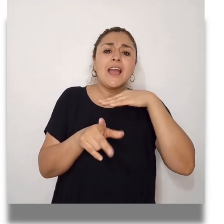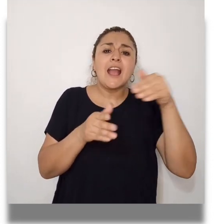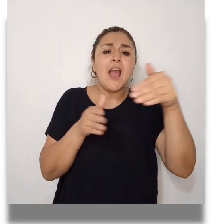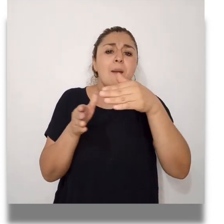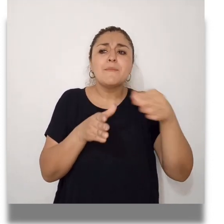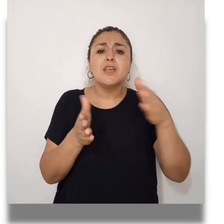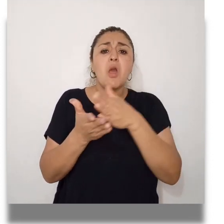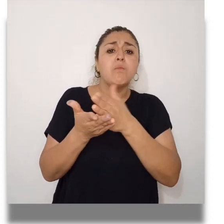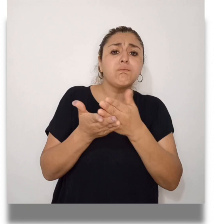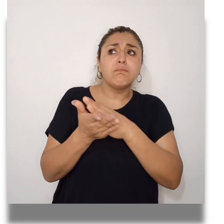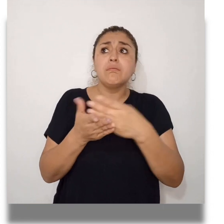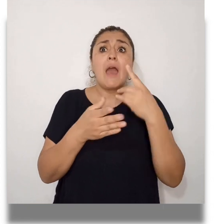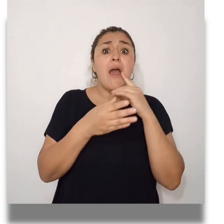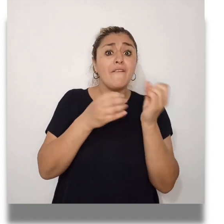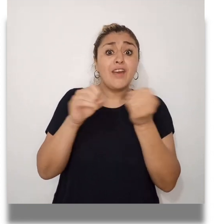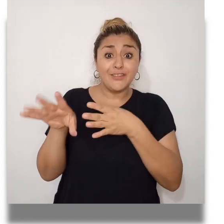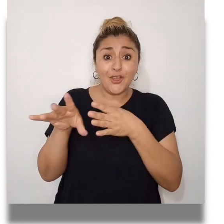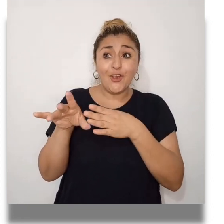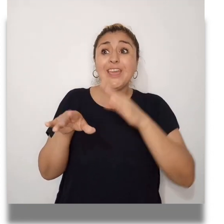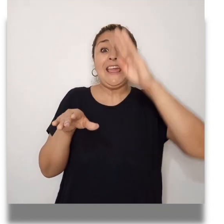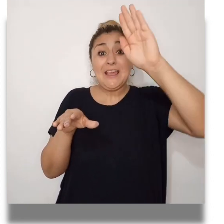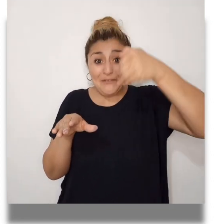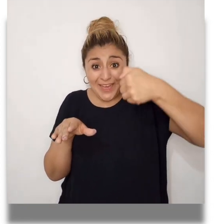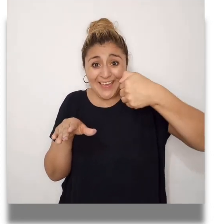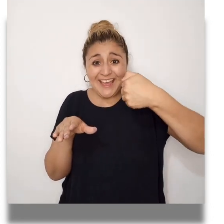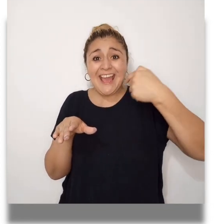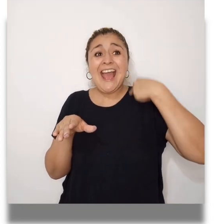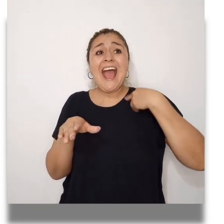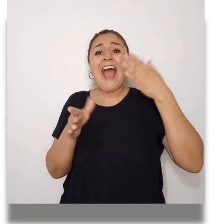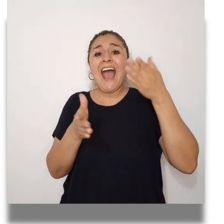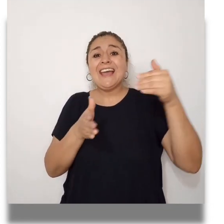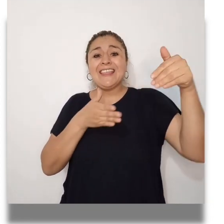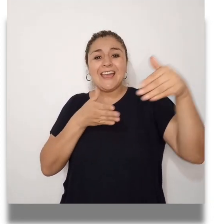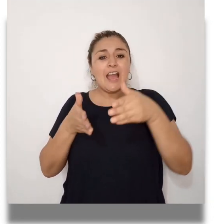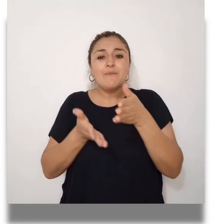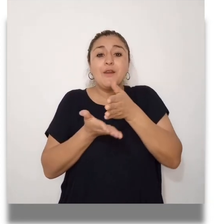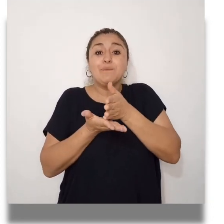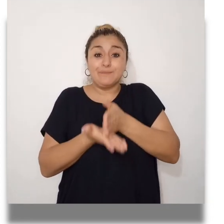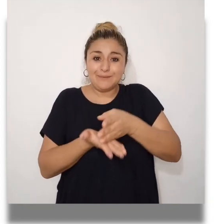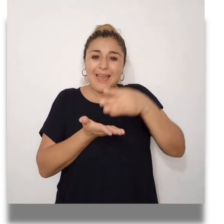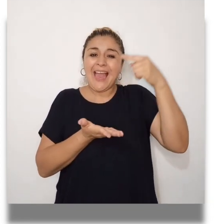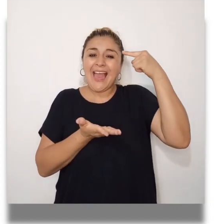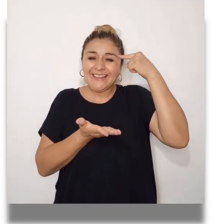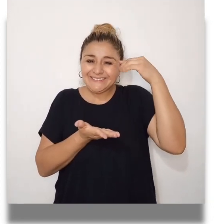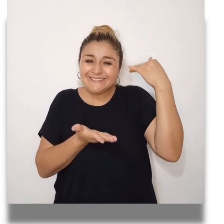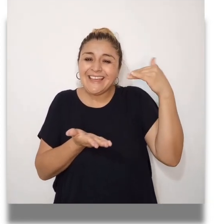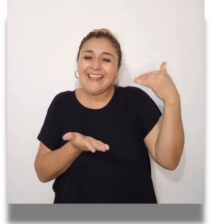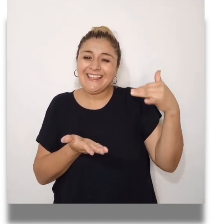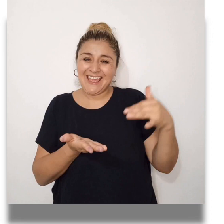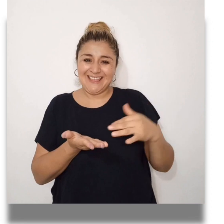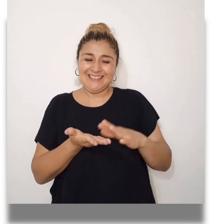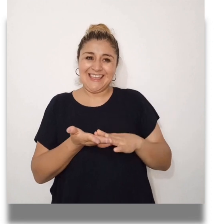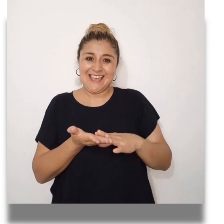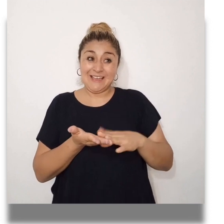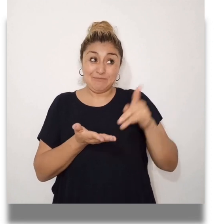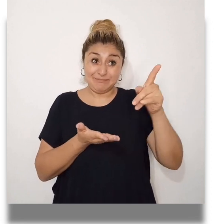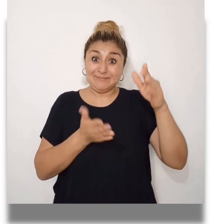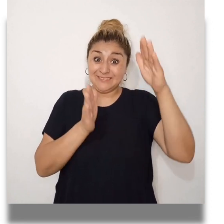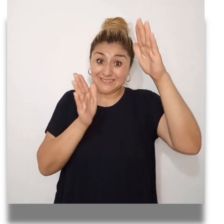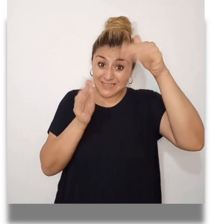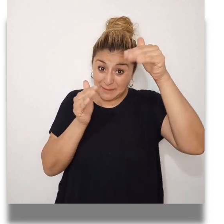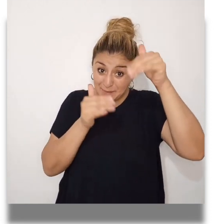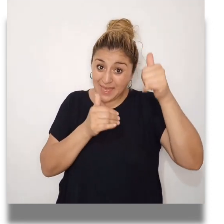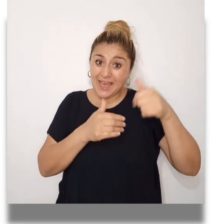Amén. On va continuer dans le même chapitre, on va lire le verset 13 à 18, où la femme ignorante